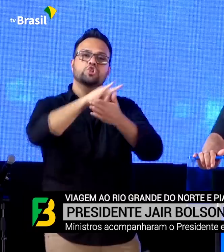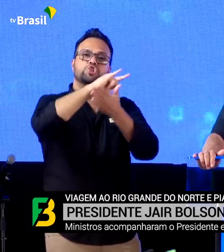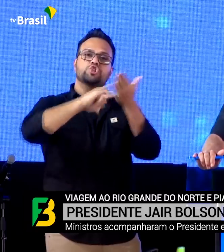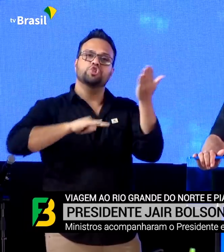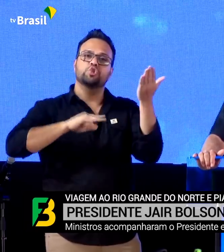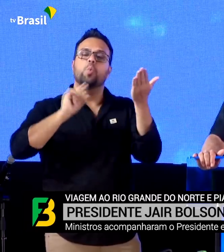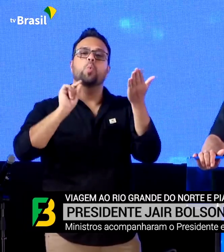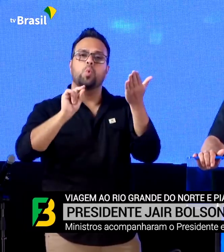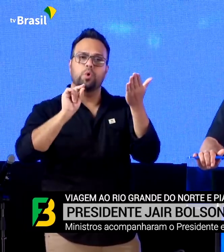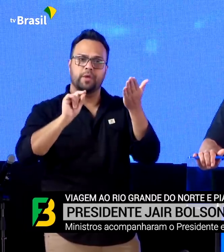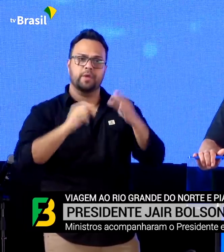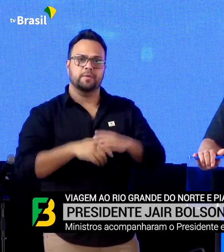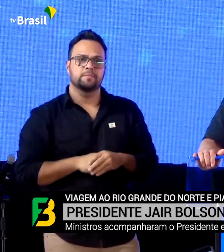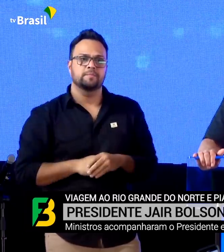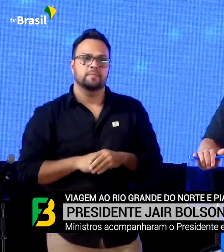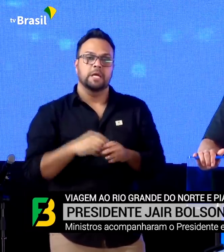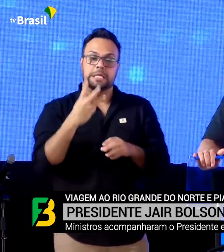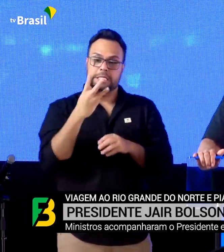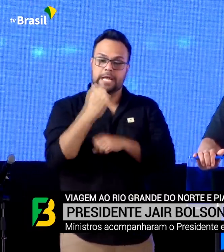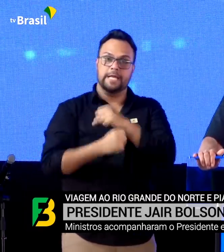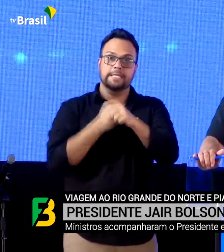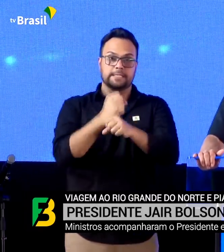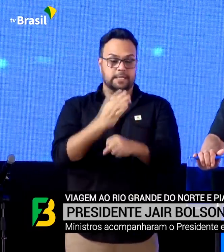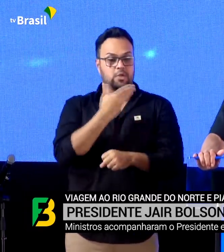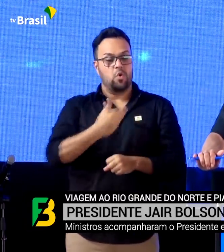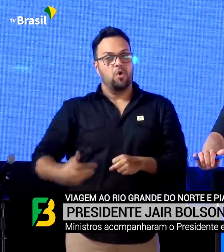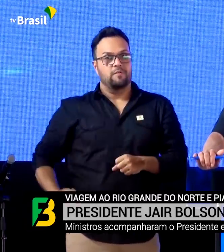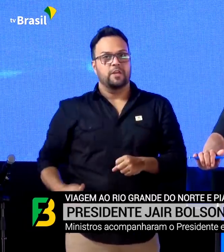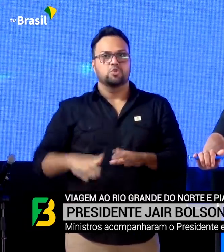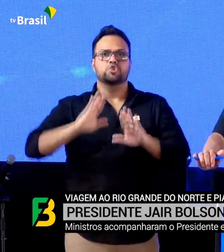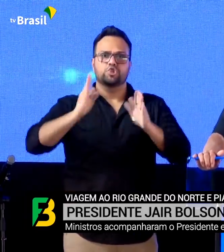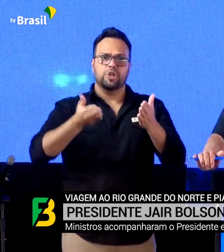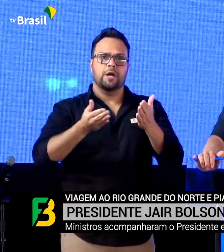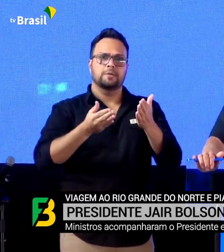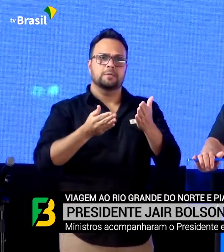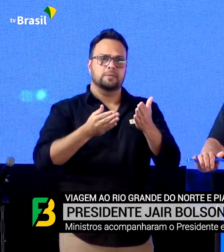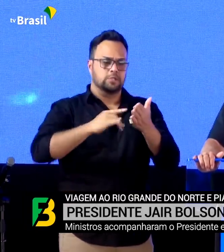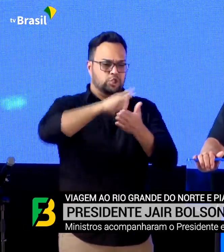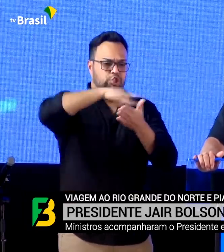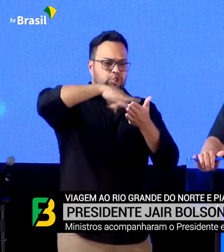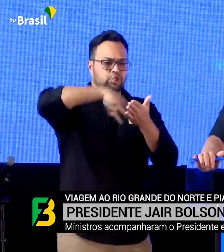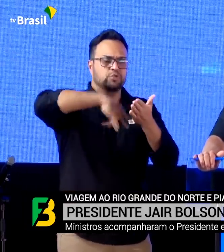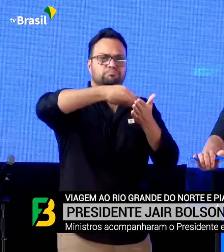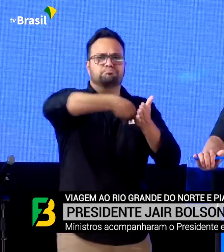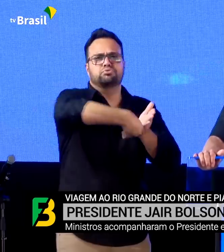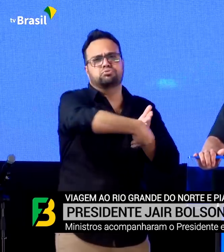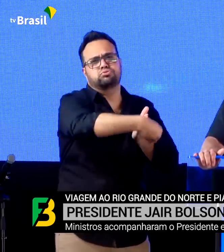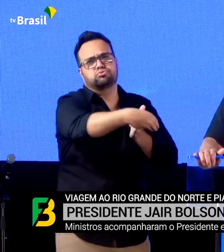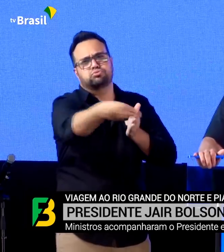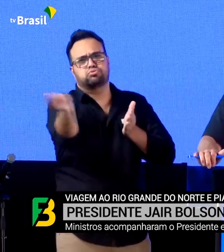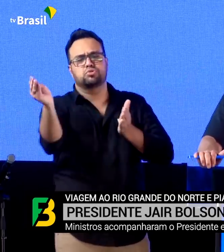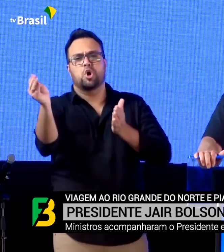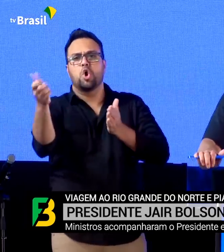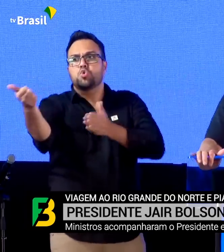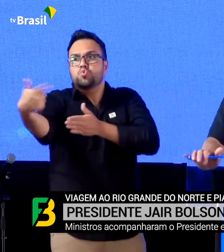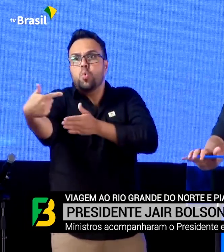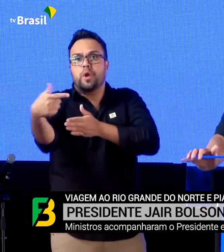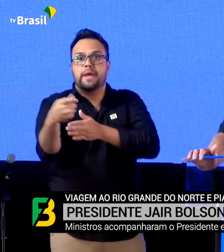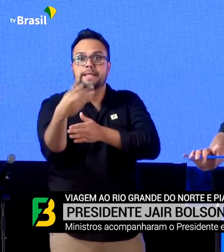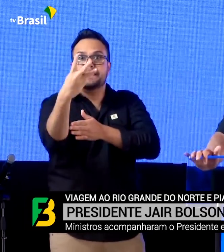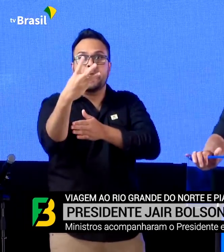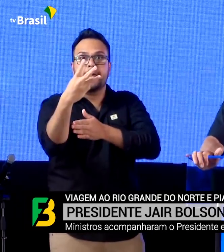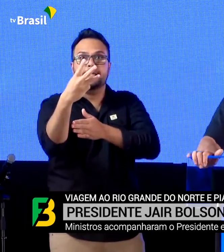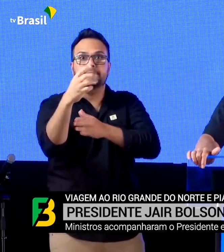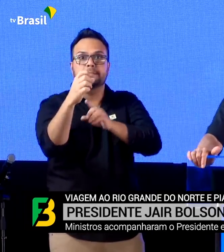de terras. Em 3 anos de nosso governo, titulamos mais terra do que os 3 últimos governos em